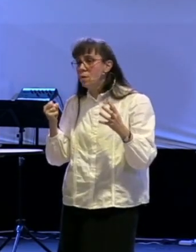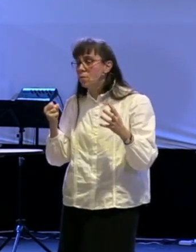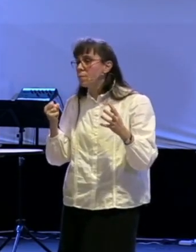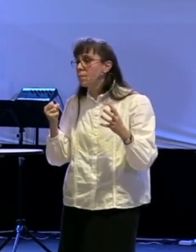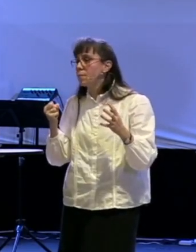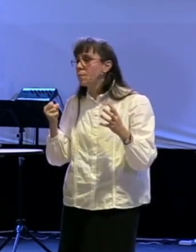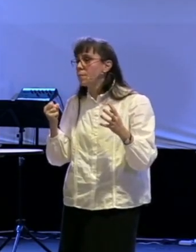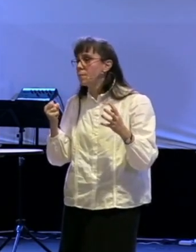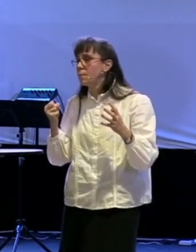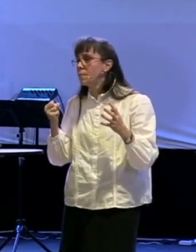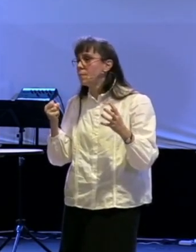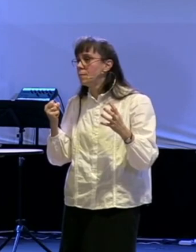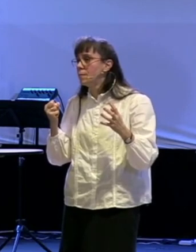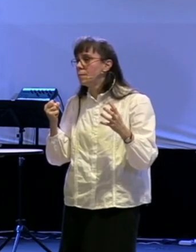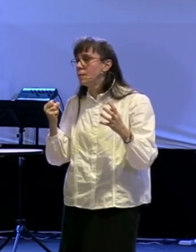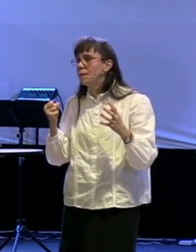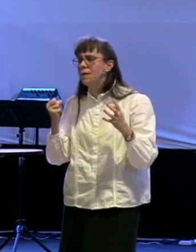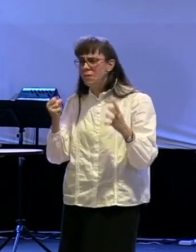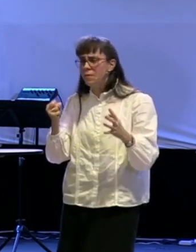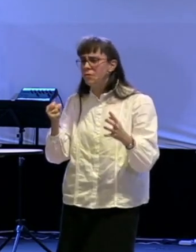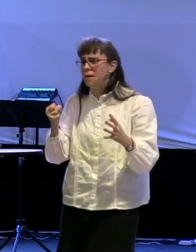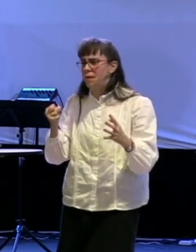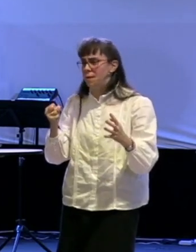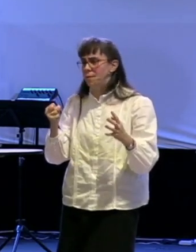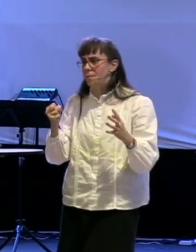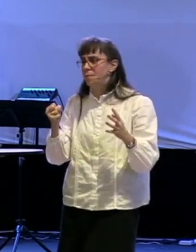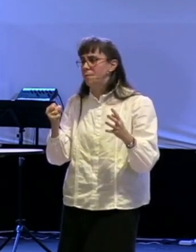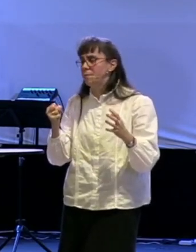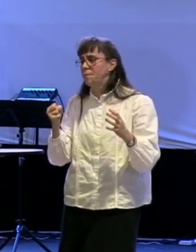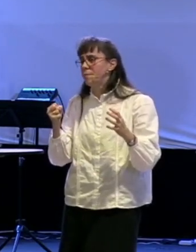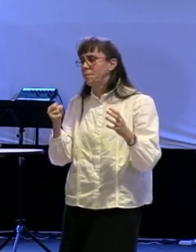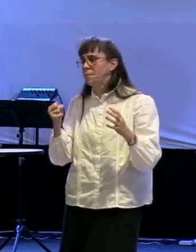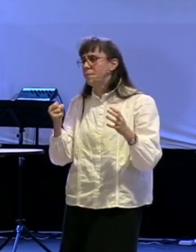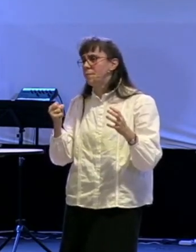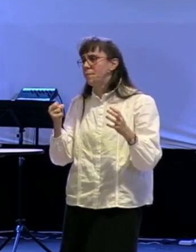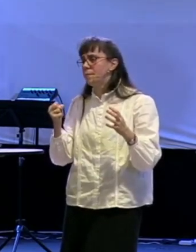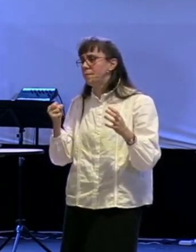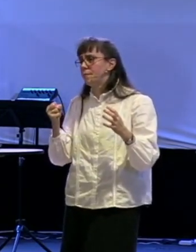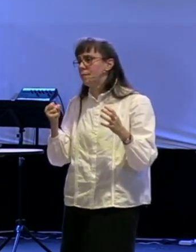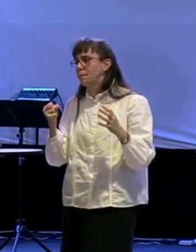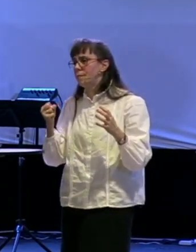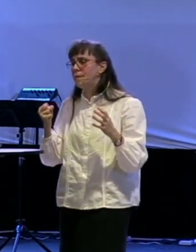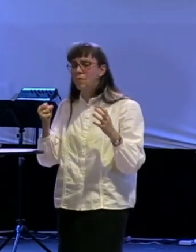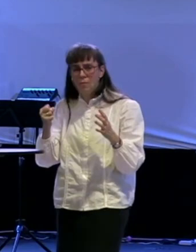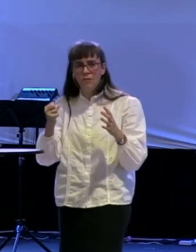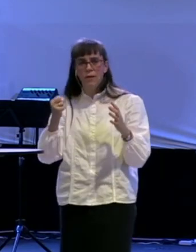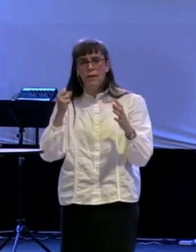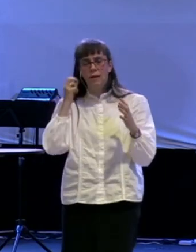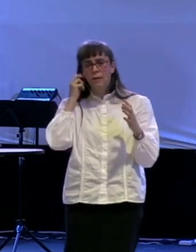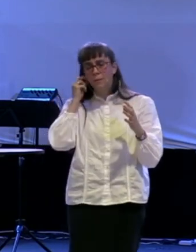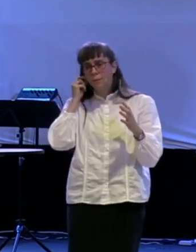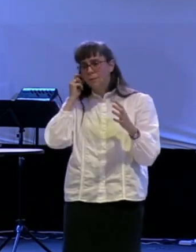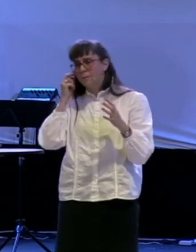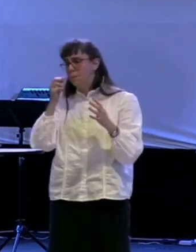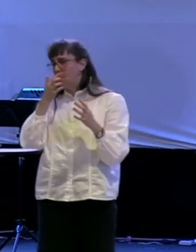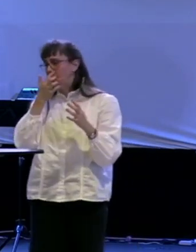No. Mais là encore, il y a un mystère. There is a mystery. Là encore, il y a un mystère. There is a mystery.